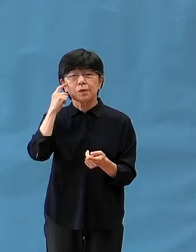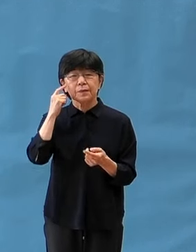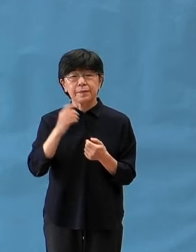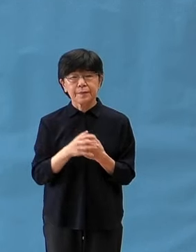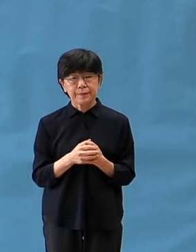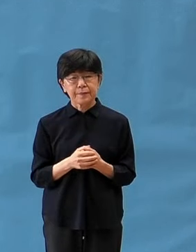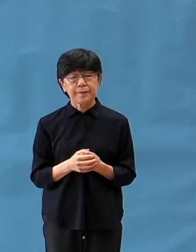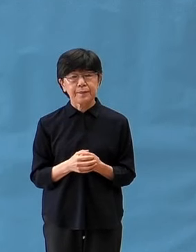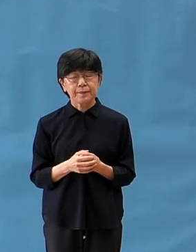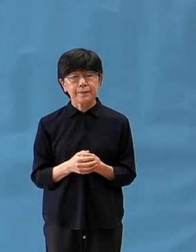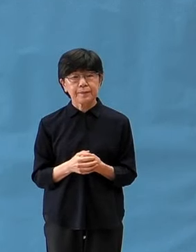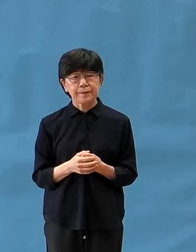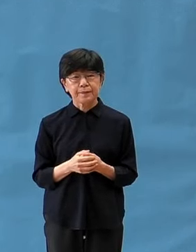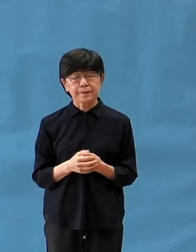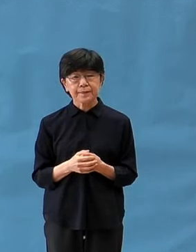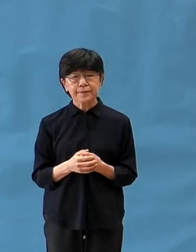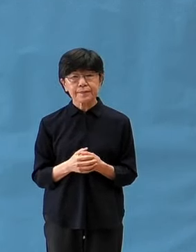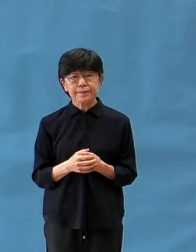あの、